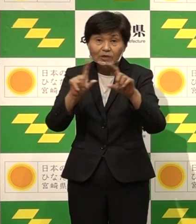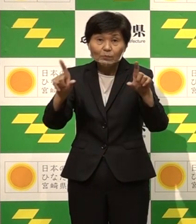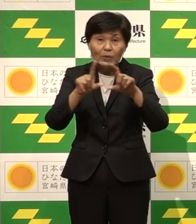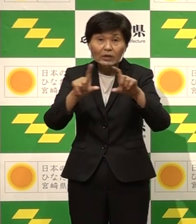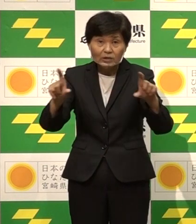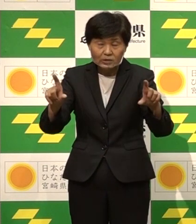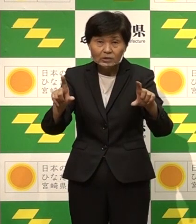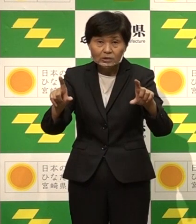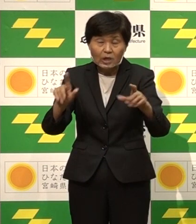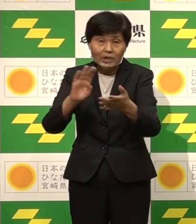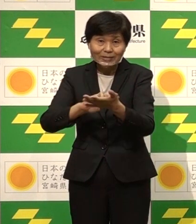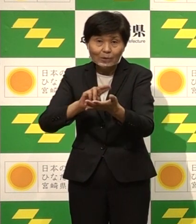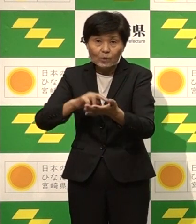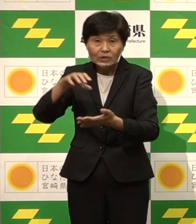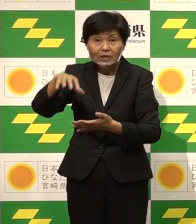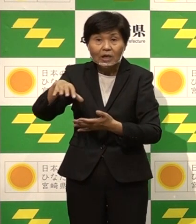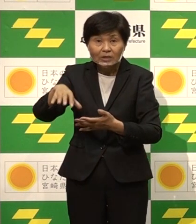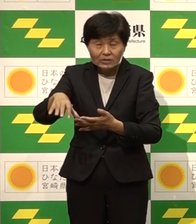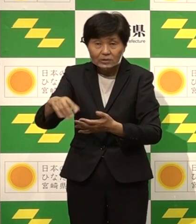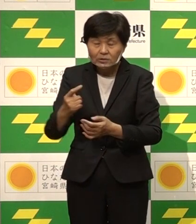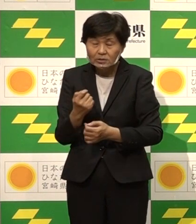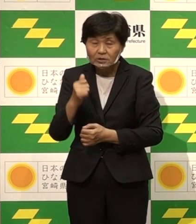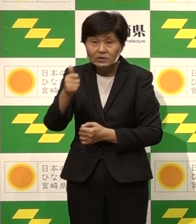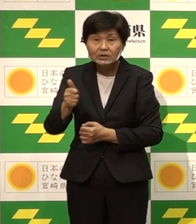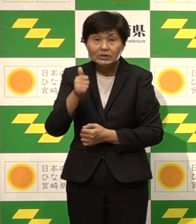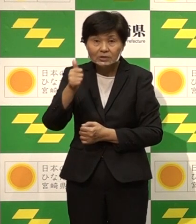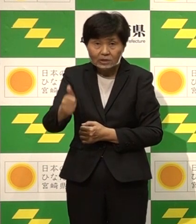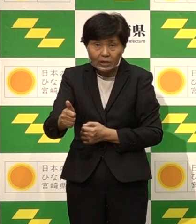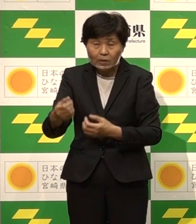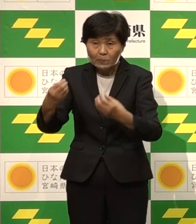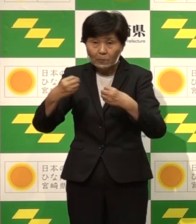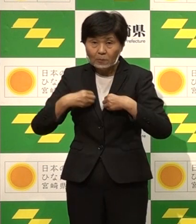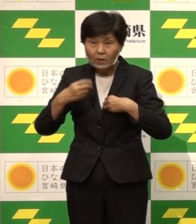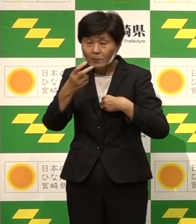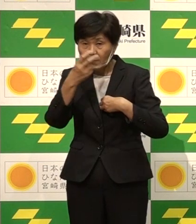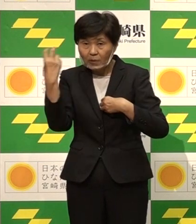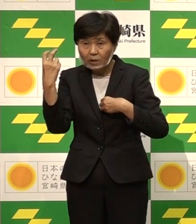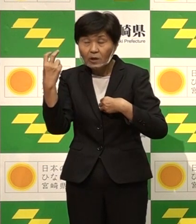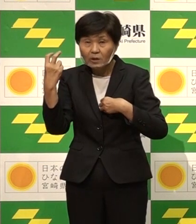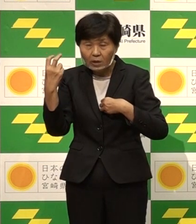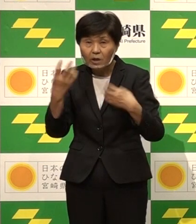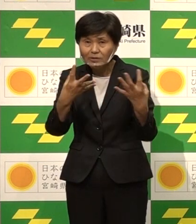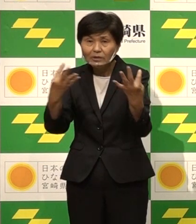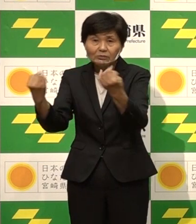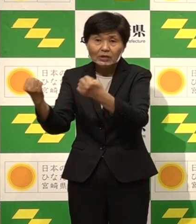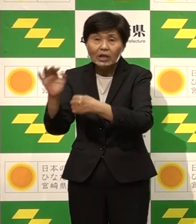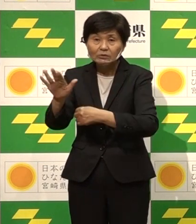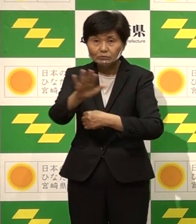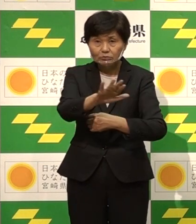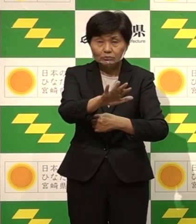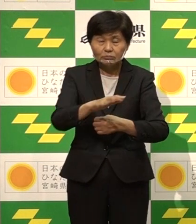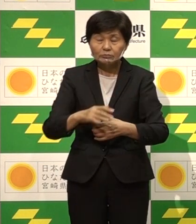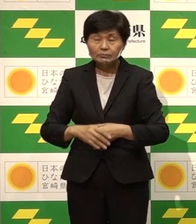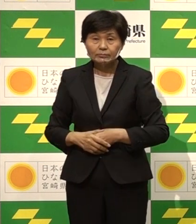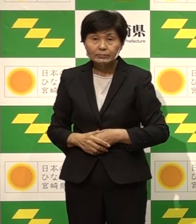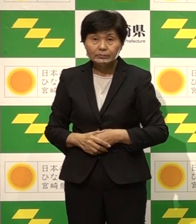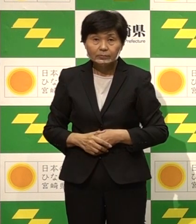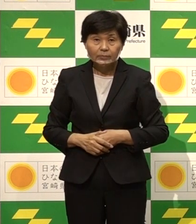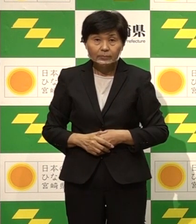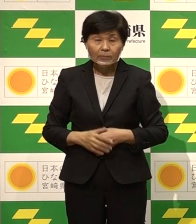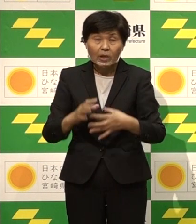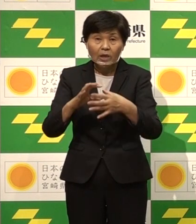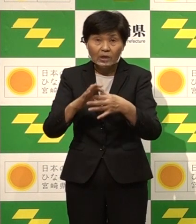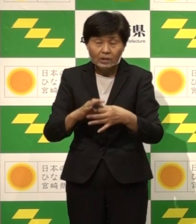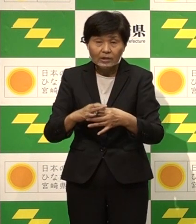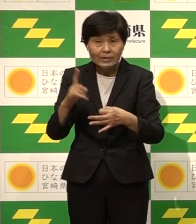般的に医療機関を受診して陽性となるケースが多くございますので、何